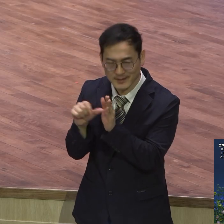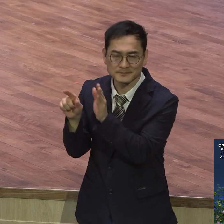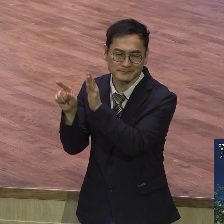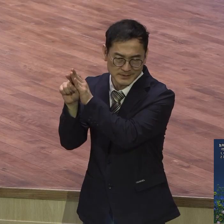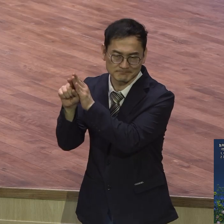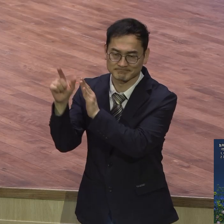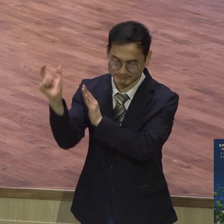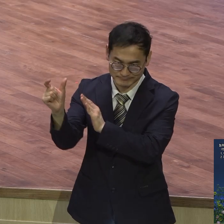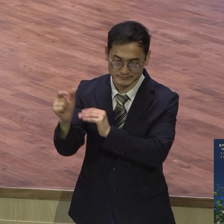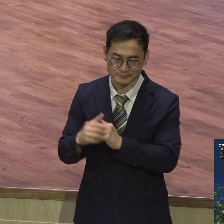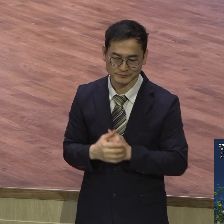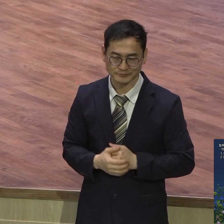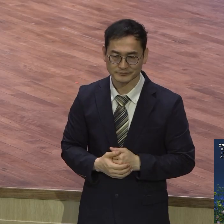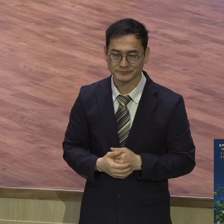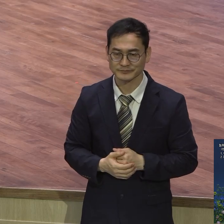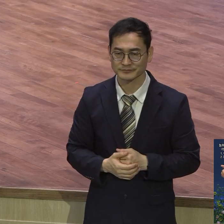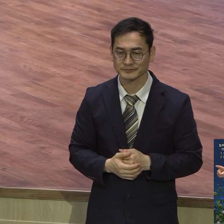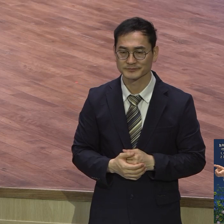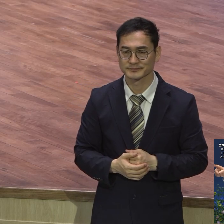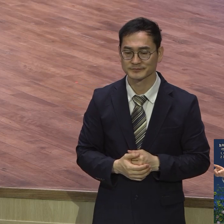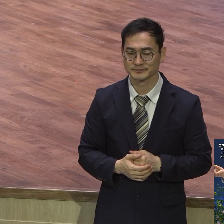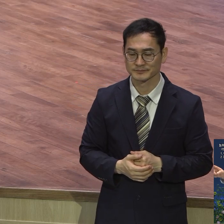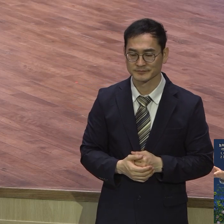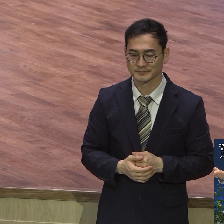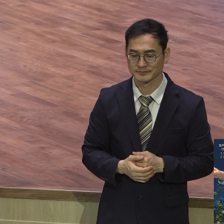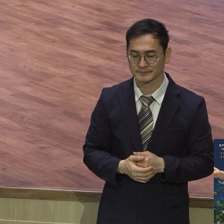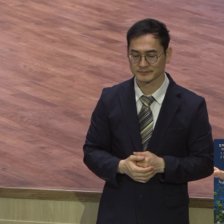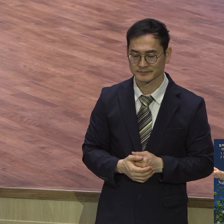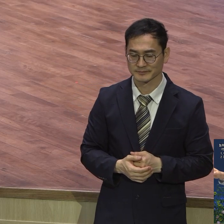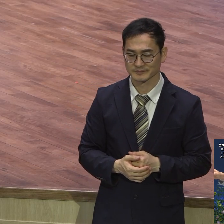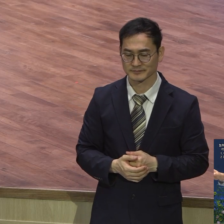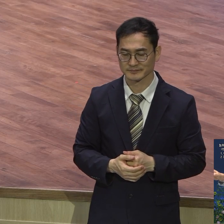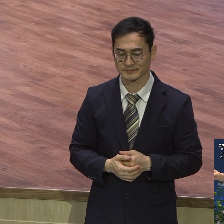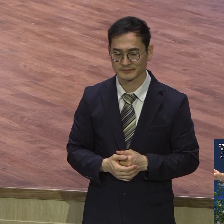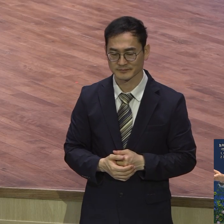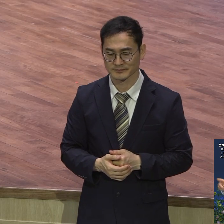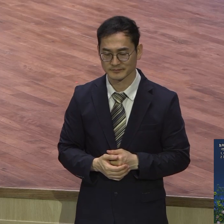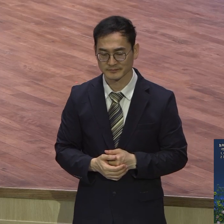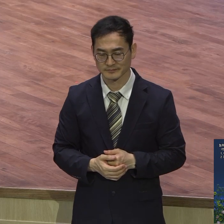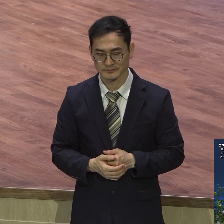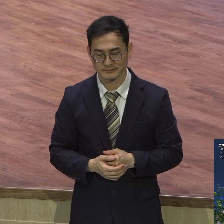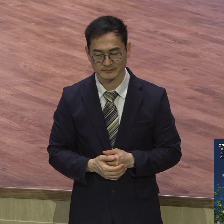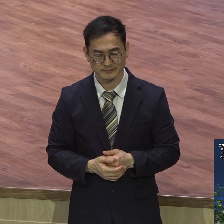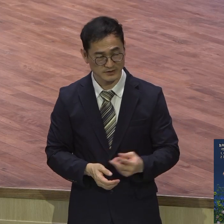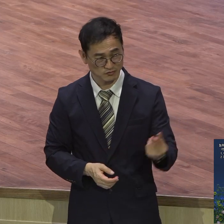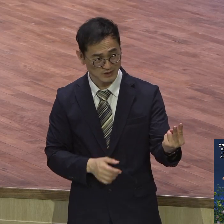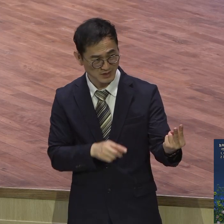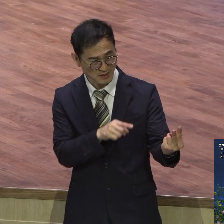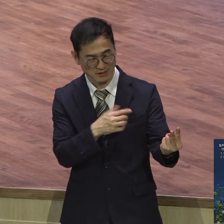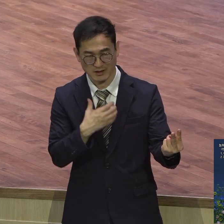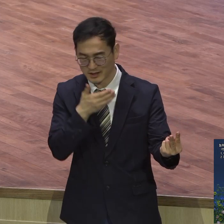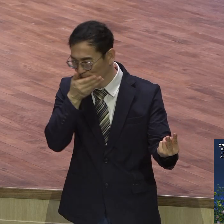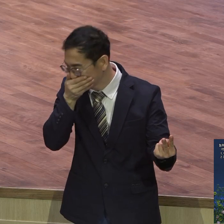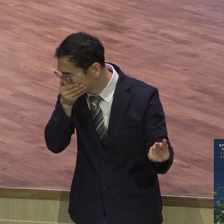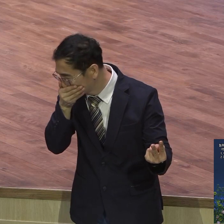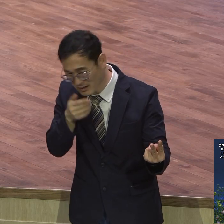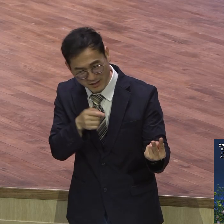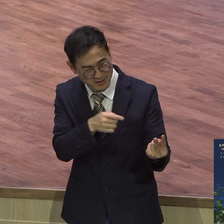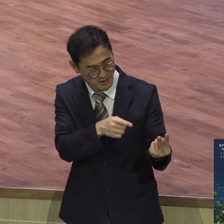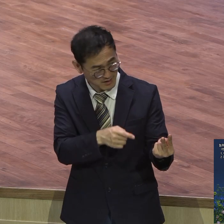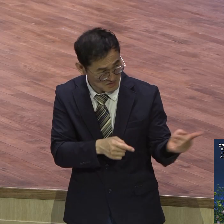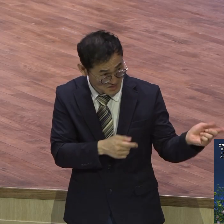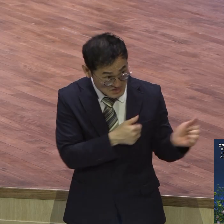자 보세요 열 명이 저거 또라이구나 저거 또라이네 저거 우리 이긴다고 저거 현실도 안 봤나 저거